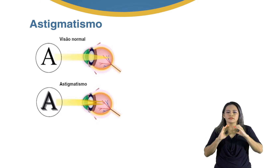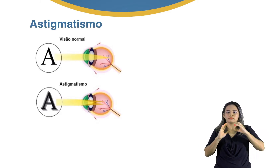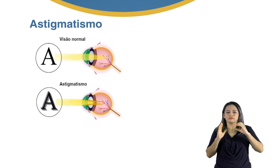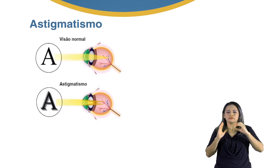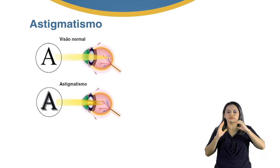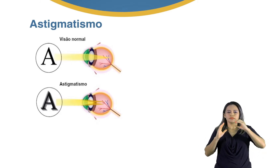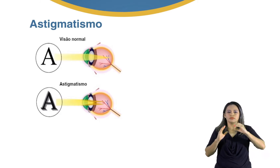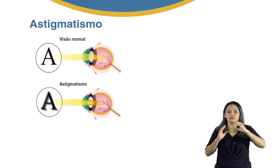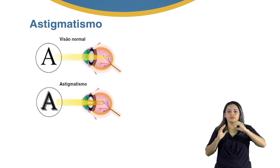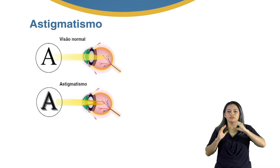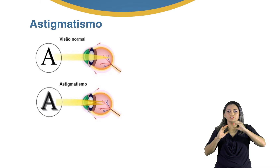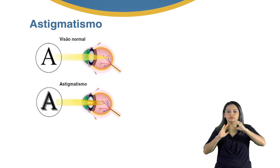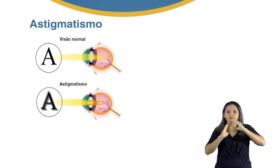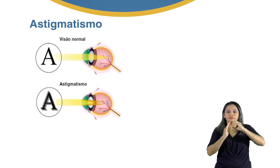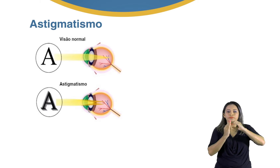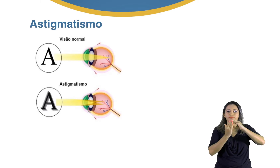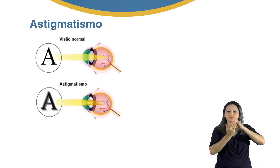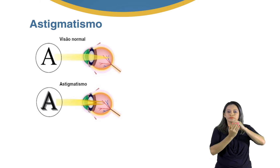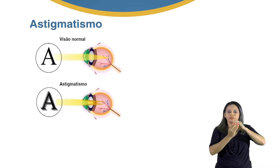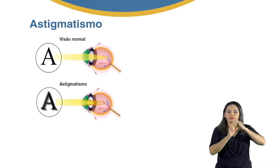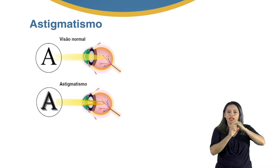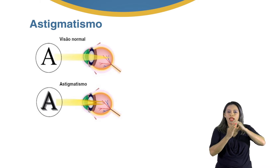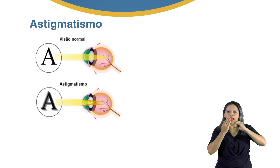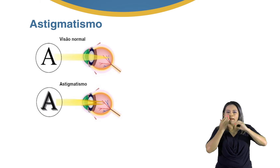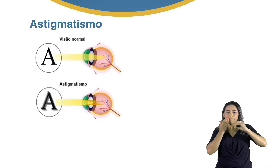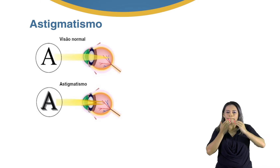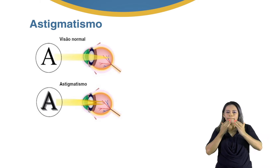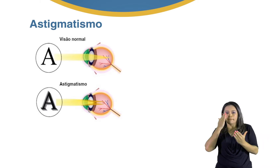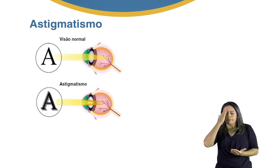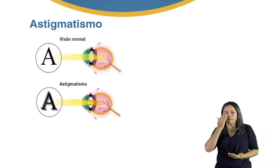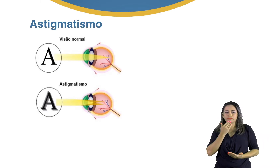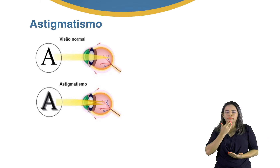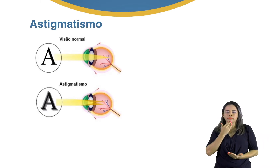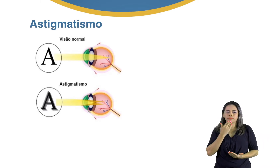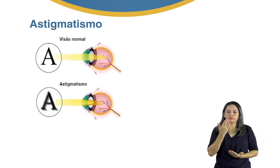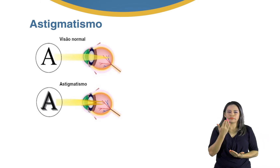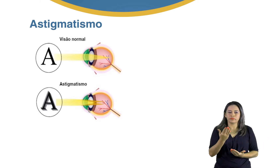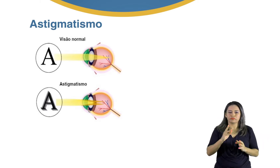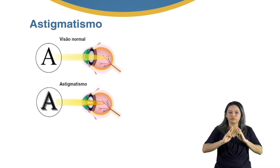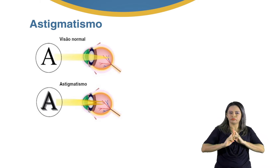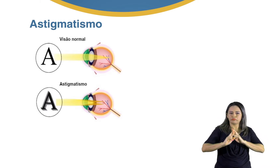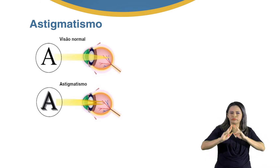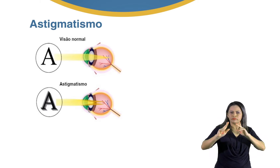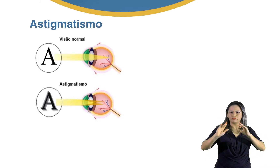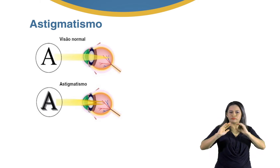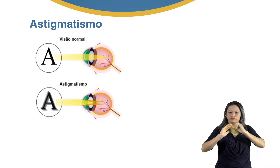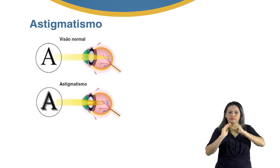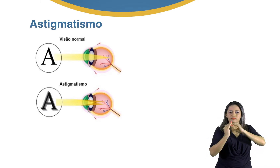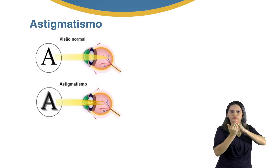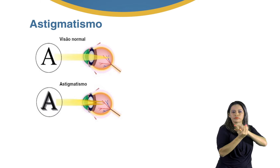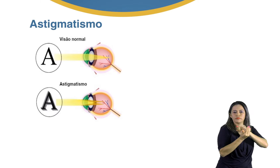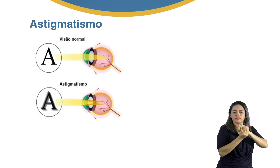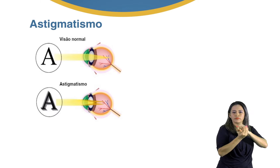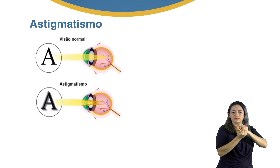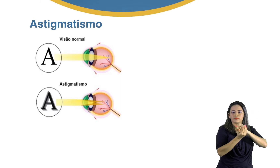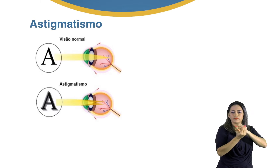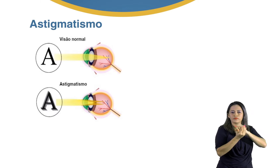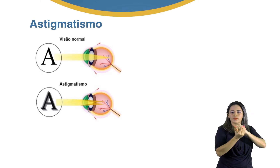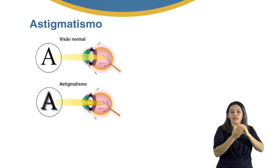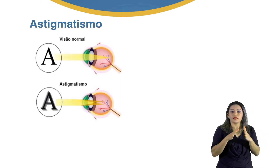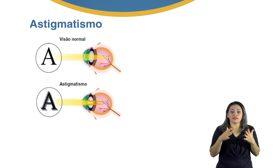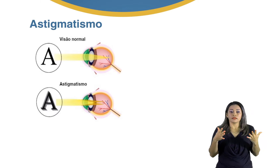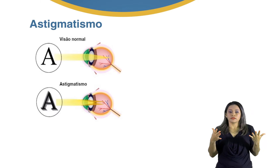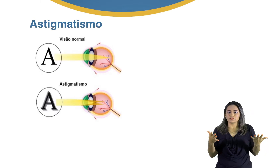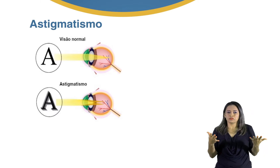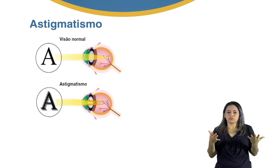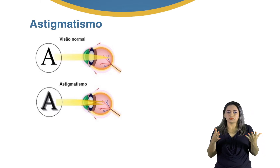que compõem o globo ocular apresentam diferentes raios de curvatura. Então, assim, não tem